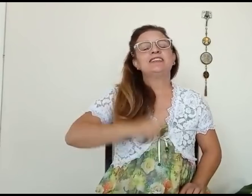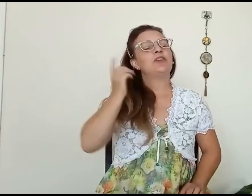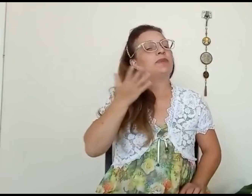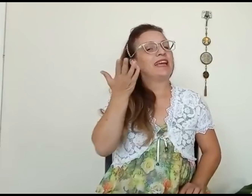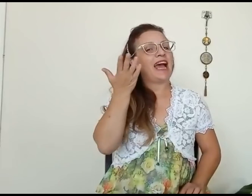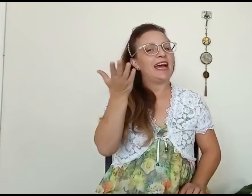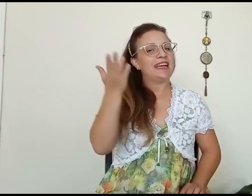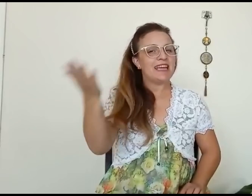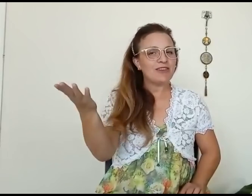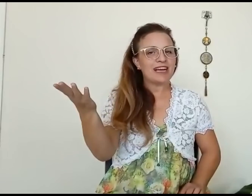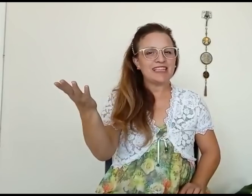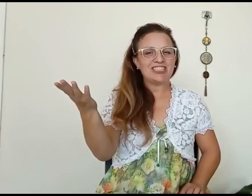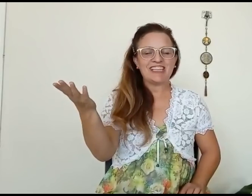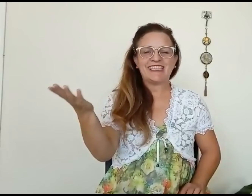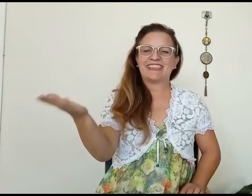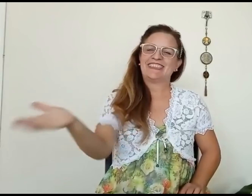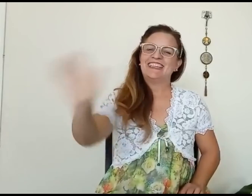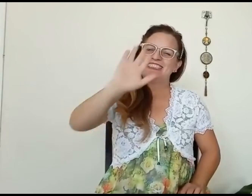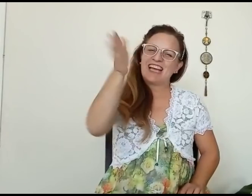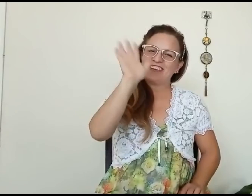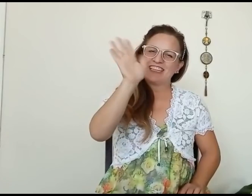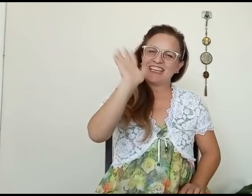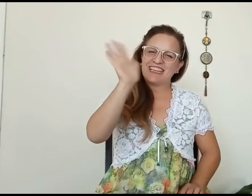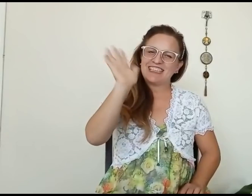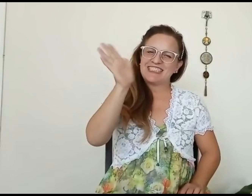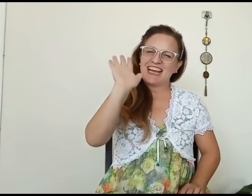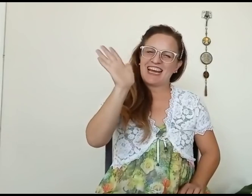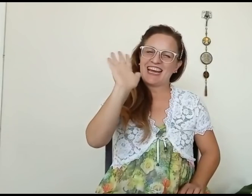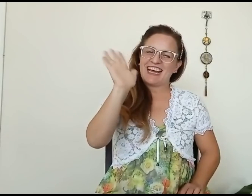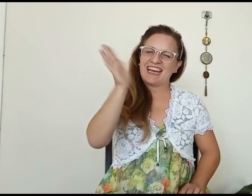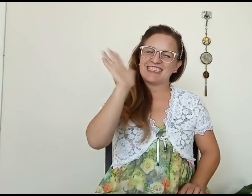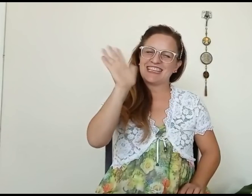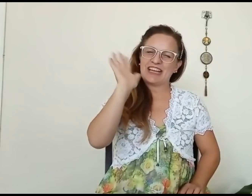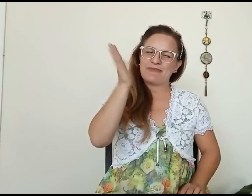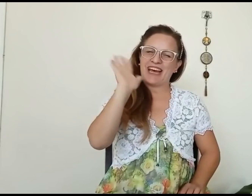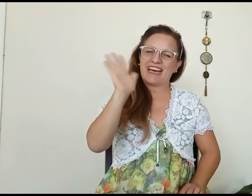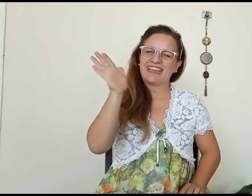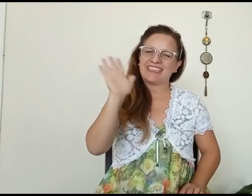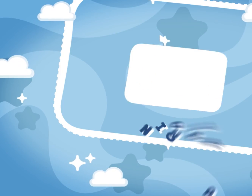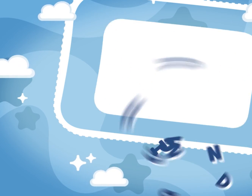sobre a Eucaristia. Tchau, crianças! Até mais!